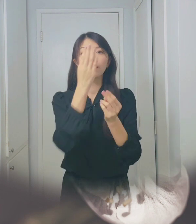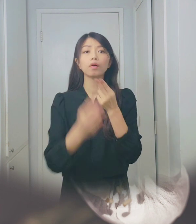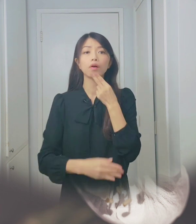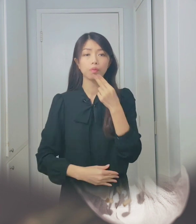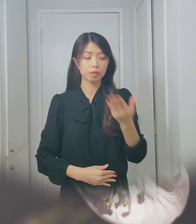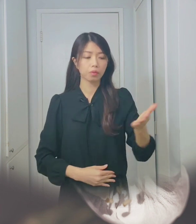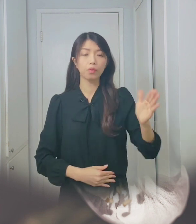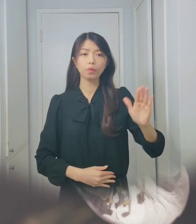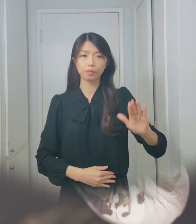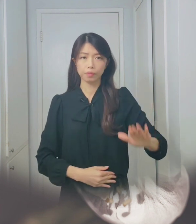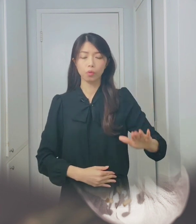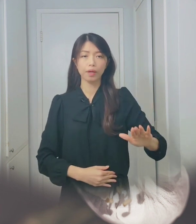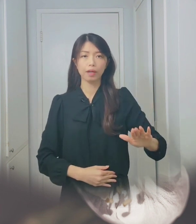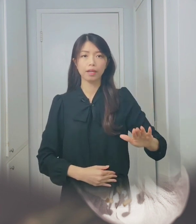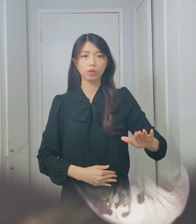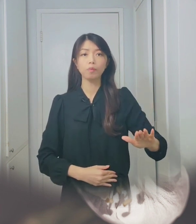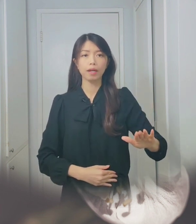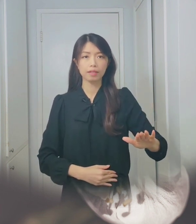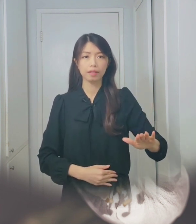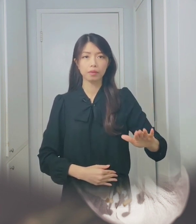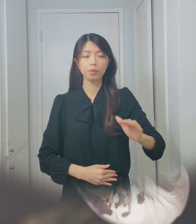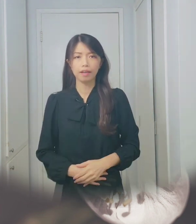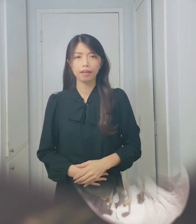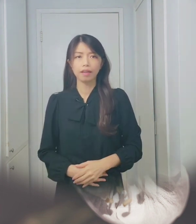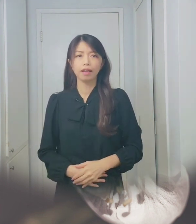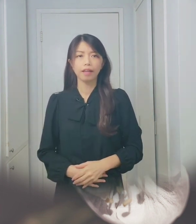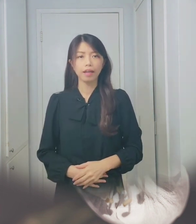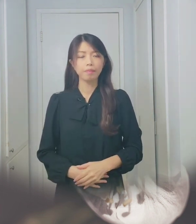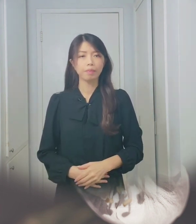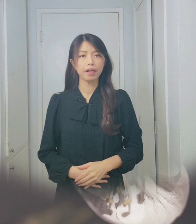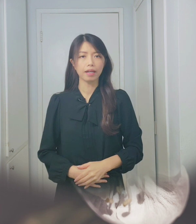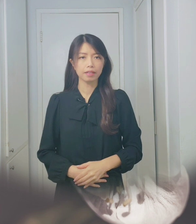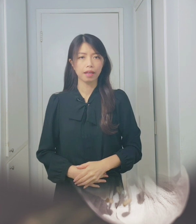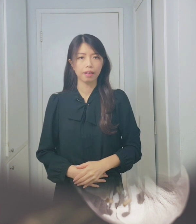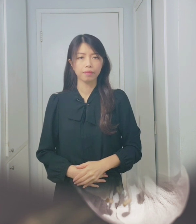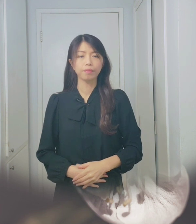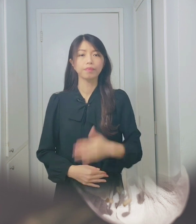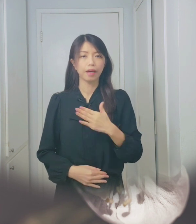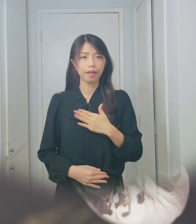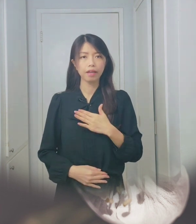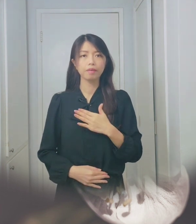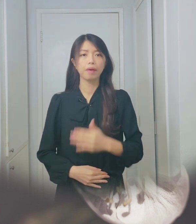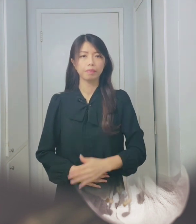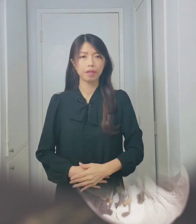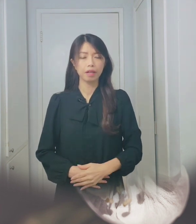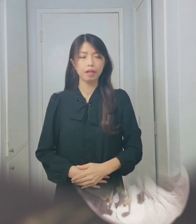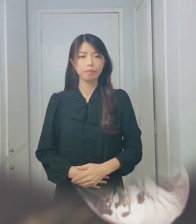고백 없어도 고백하지 않아도 말하지 않아도 나의 마음을 아시네.